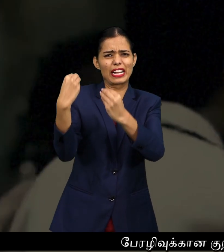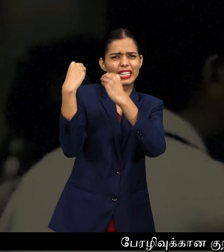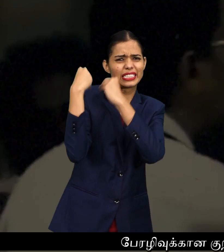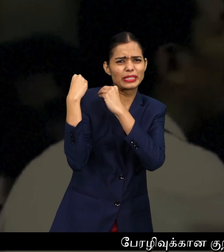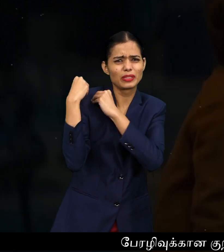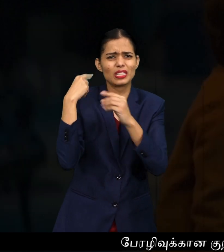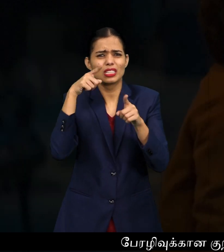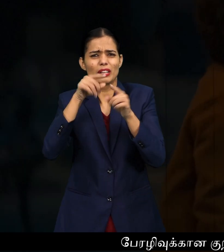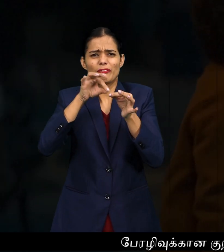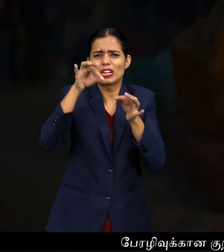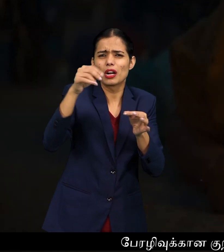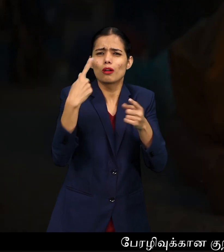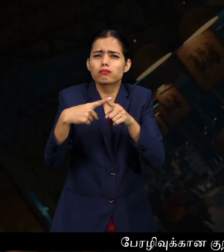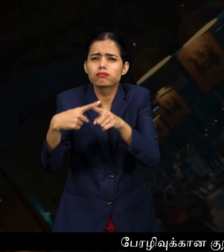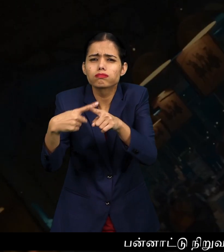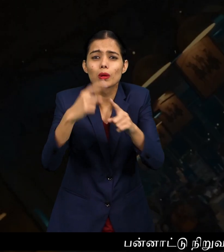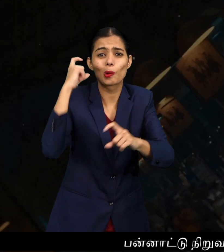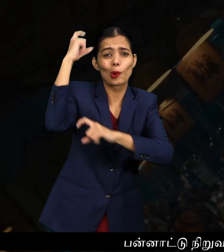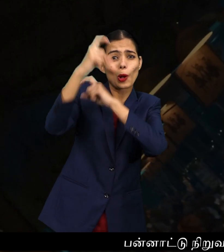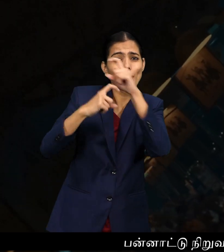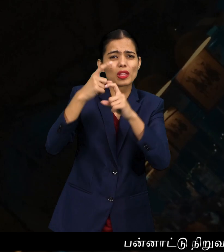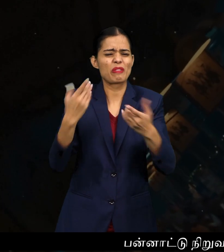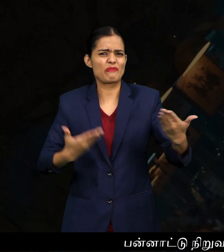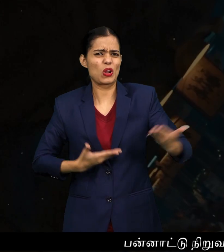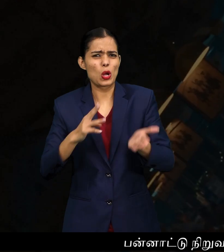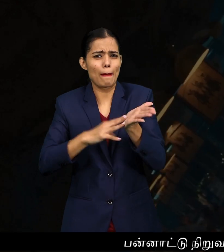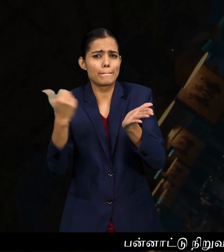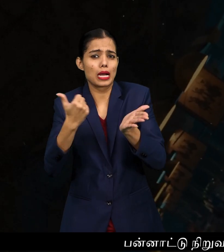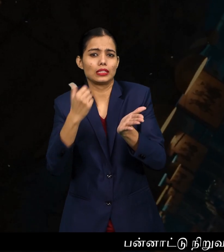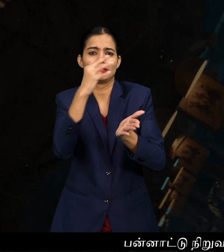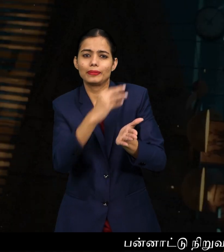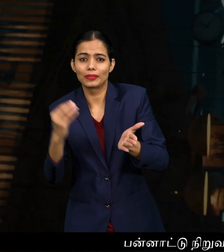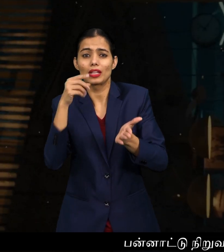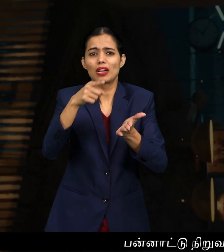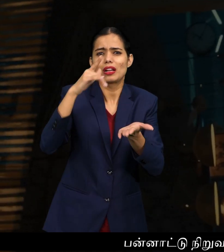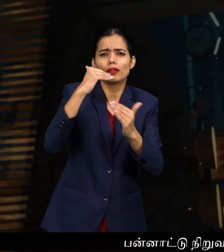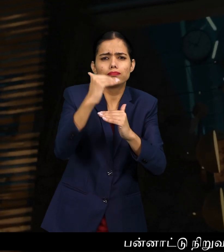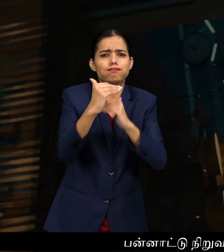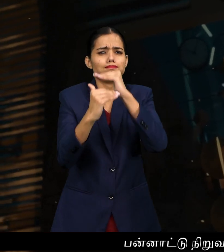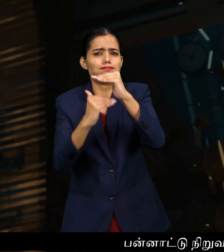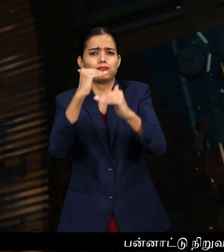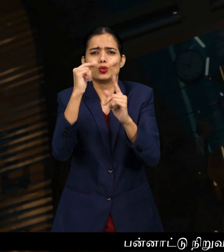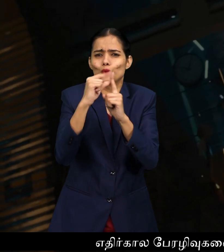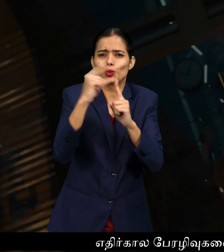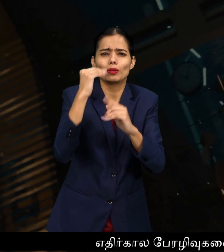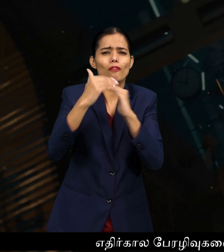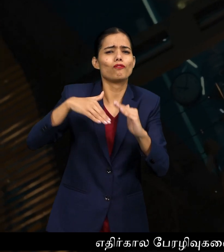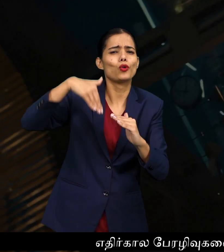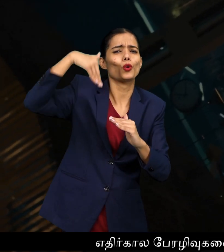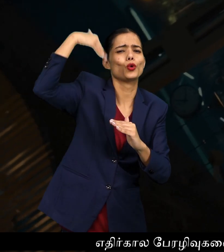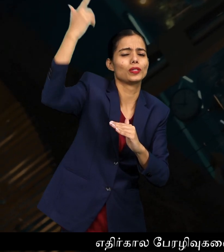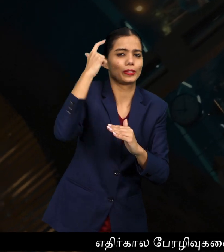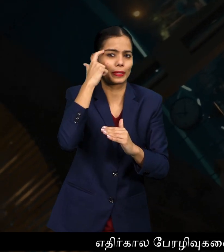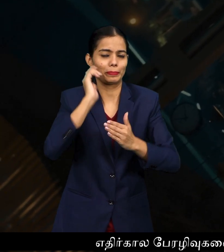பேரழிவுக்கான குற்றப் பொறுப்பை நிர்ணயித்தல், பன்னாட்டு நிறுவன நிர்வாகத்தின் மீதும் மற்றும்